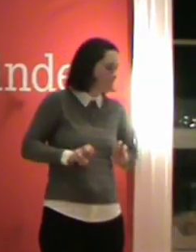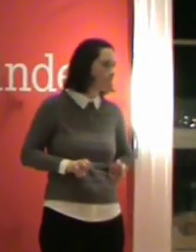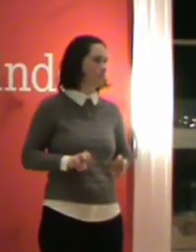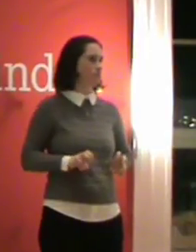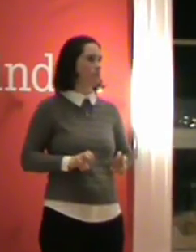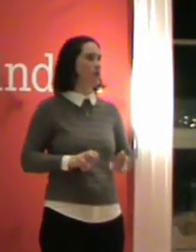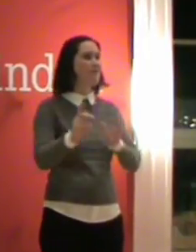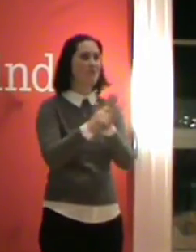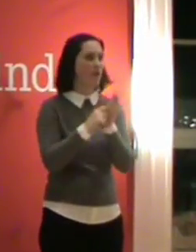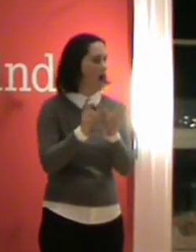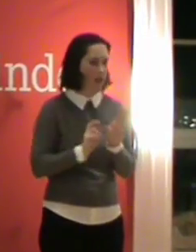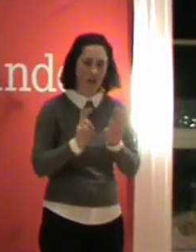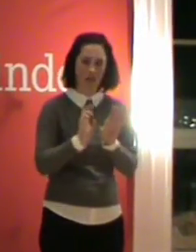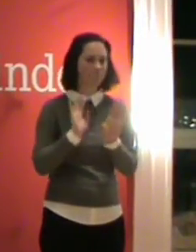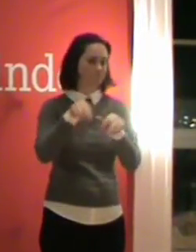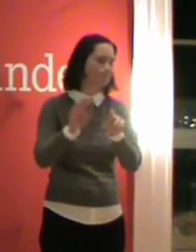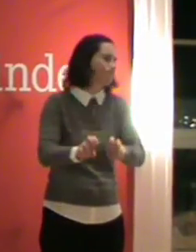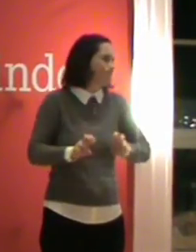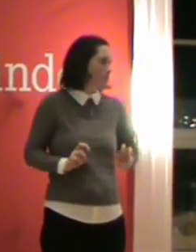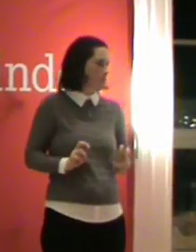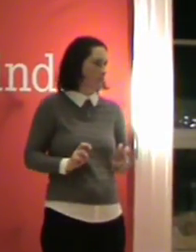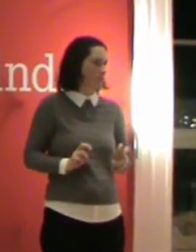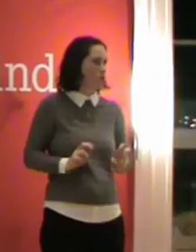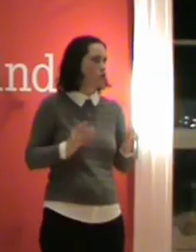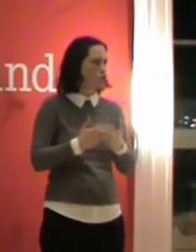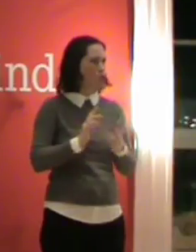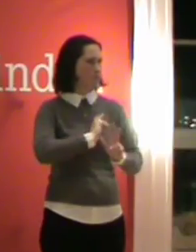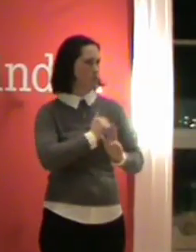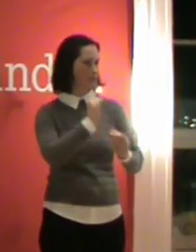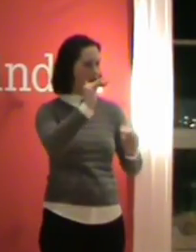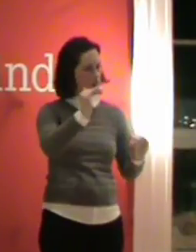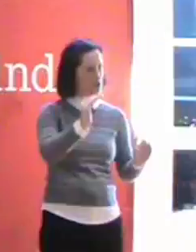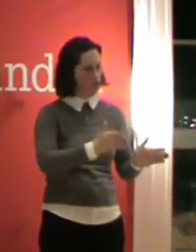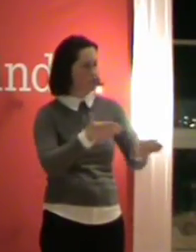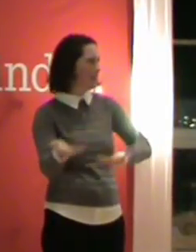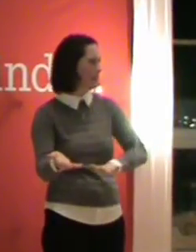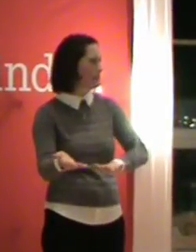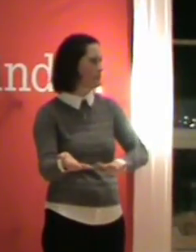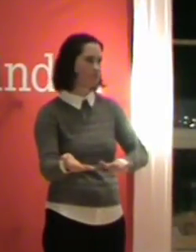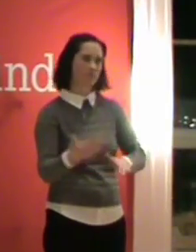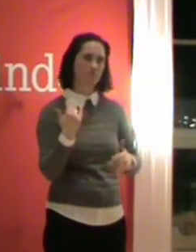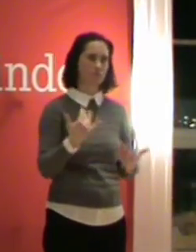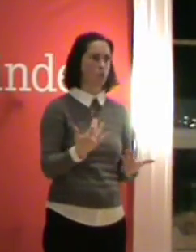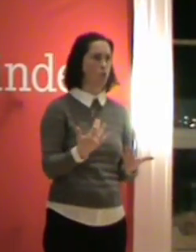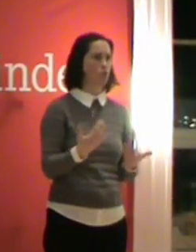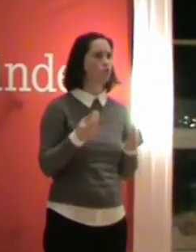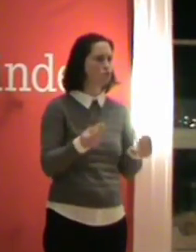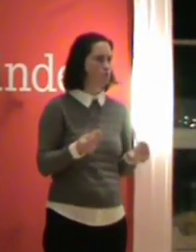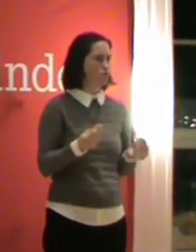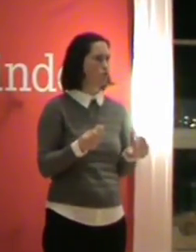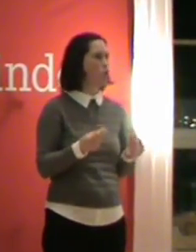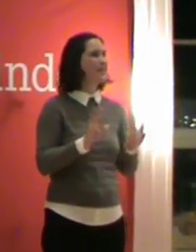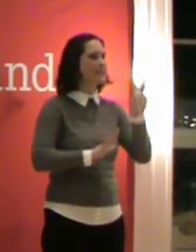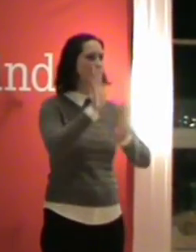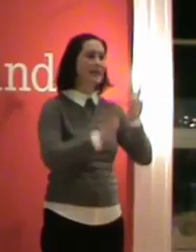nehmen nicht mehr an Wahlen teil und insofern ist diese wachsende soziale Ungleichheit für mich Keimzelle einer Gefahr für